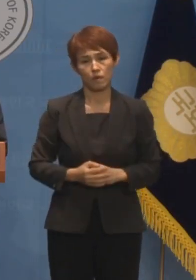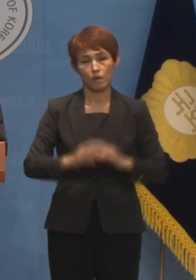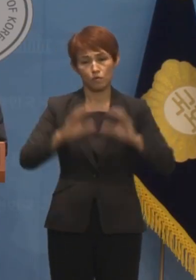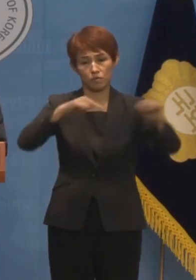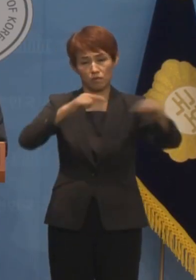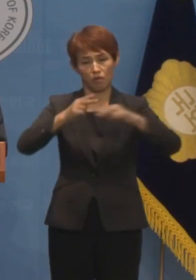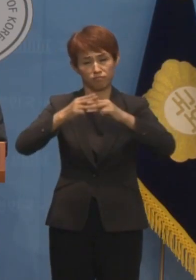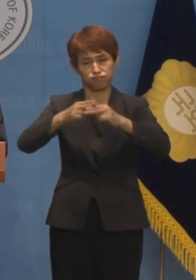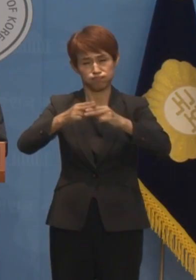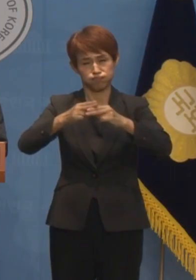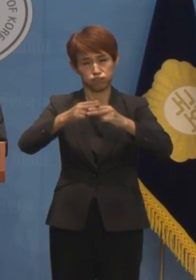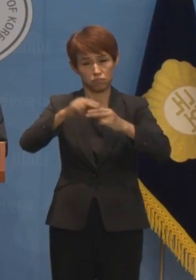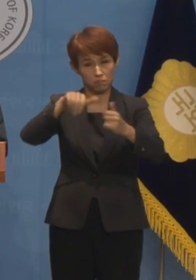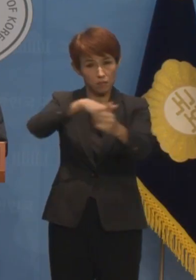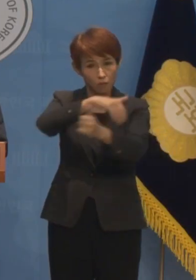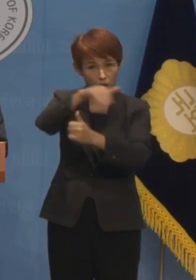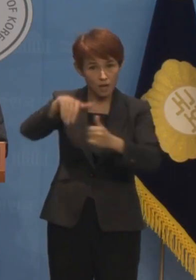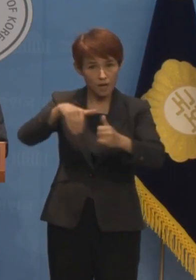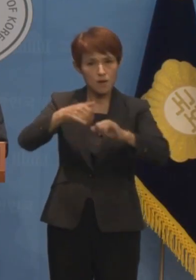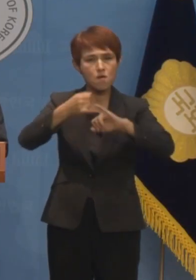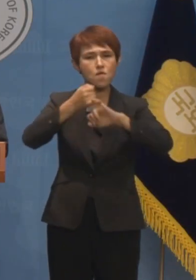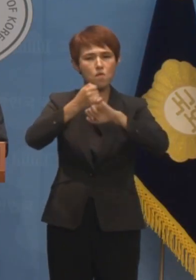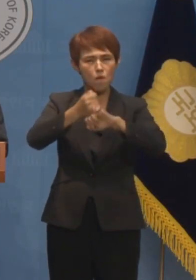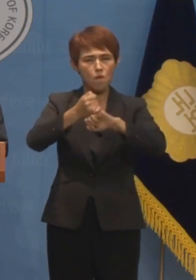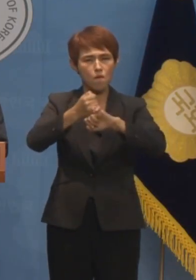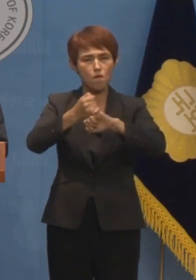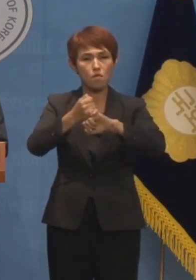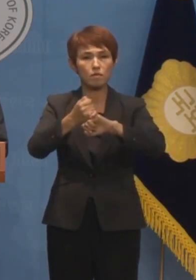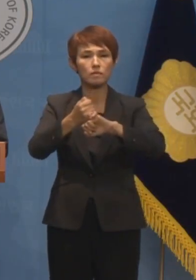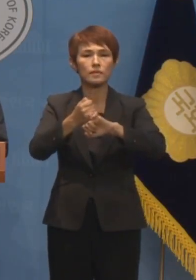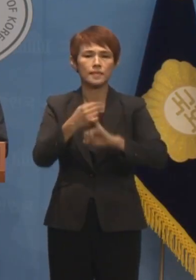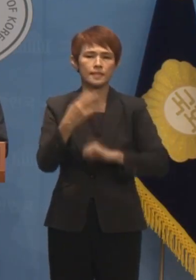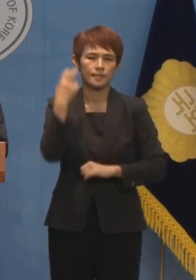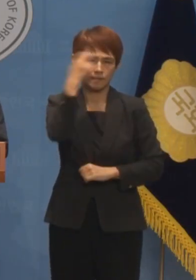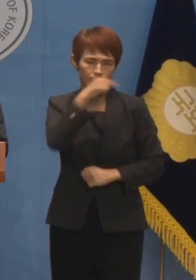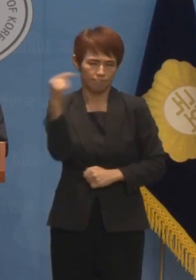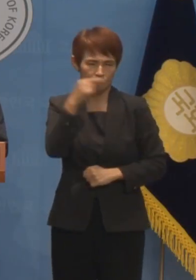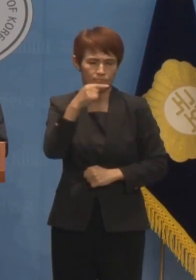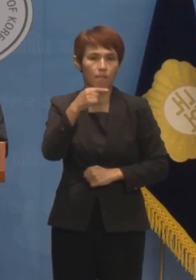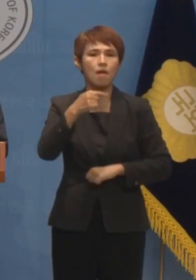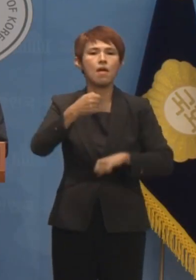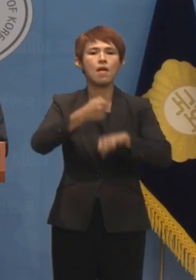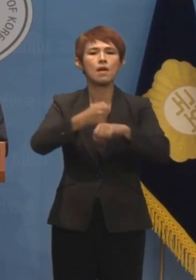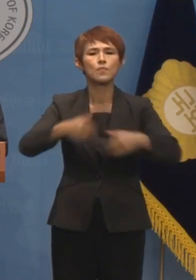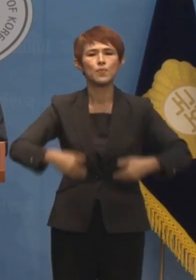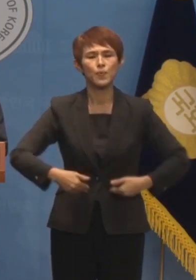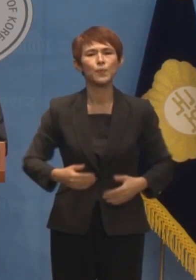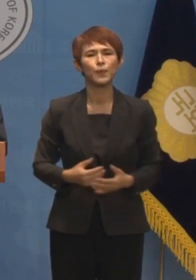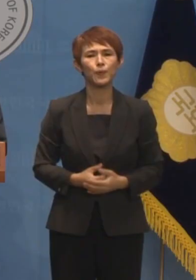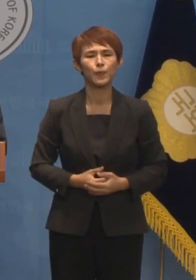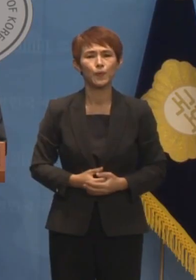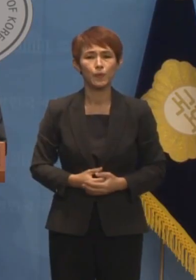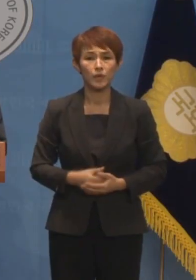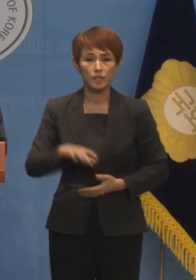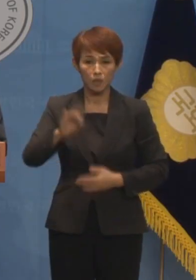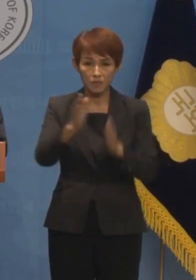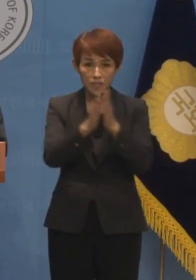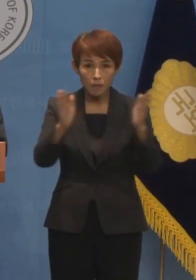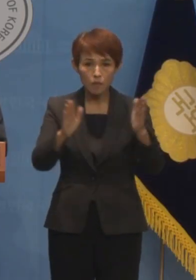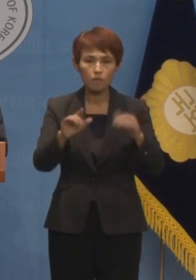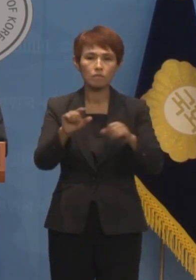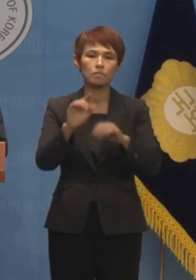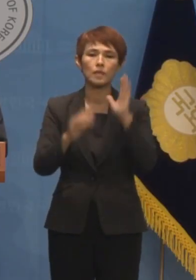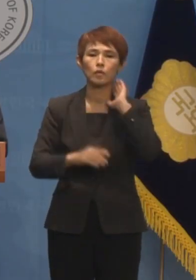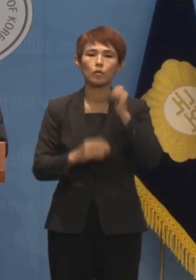농단의 전말을 반드시 철저하게 끝까지 규명해야 합니다 그 첫 걸음은